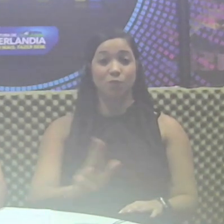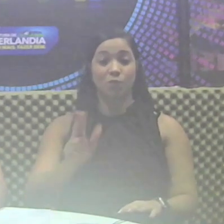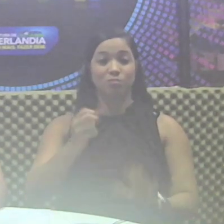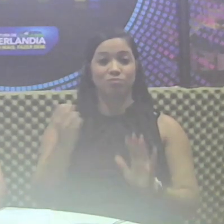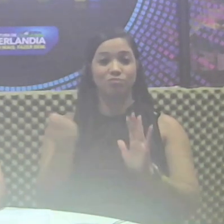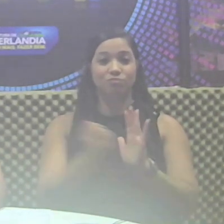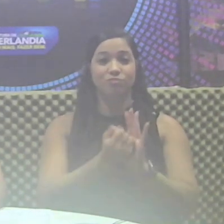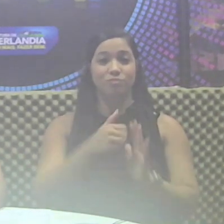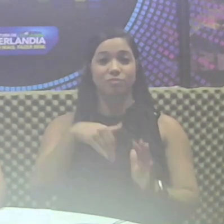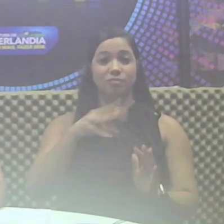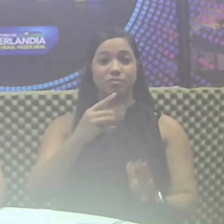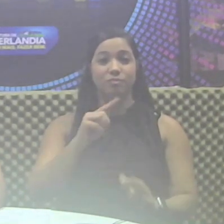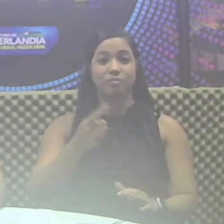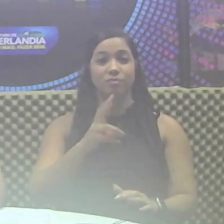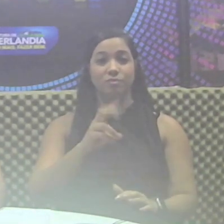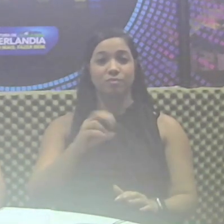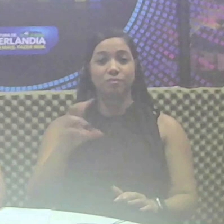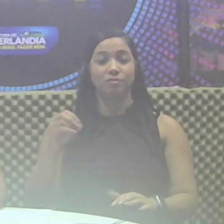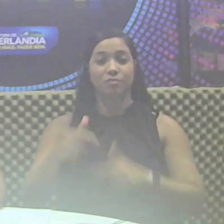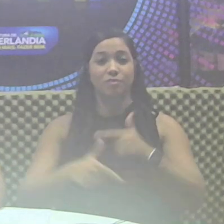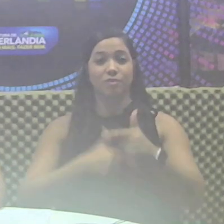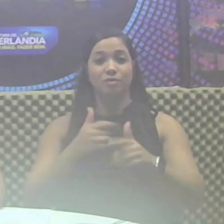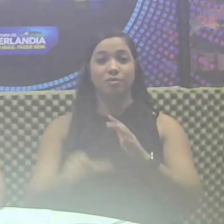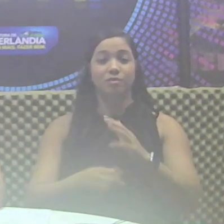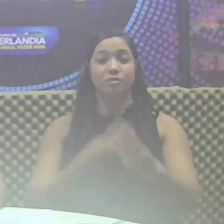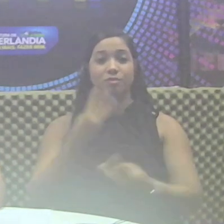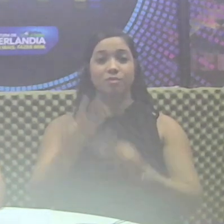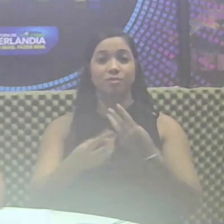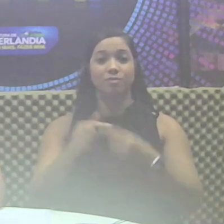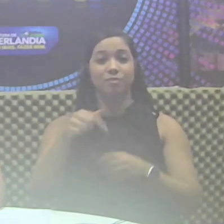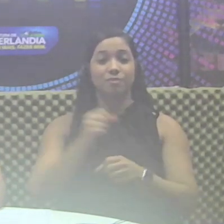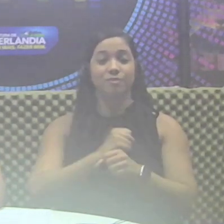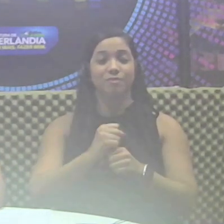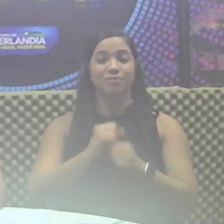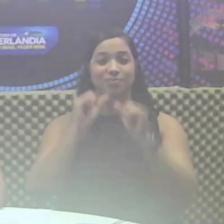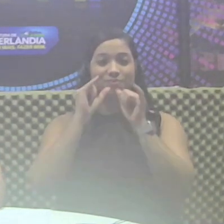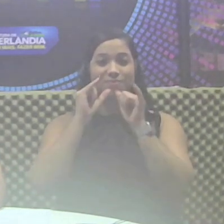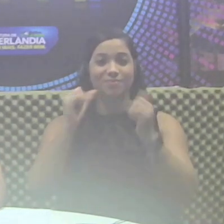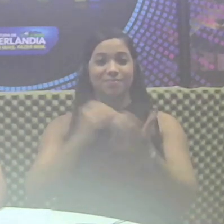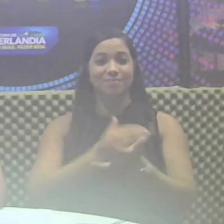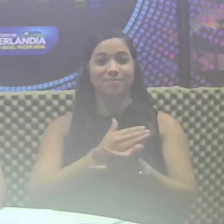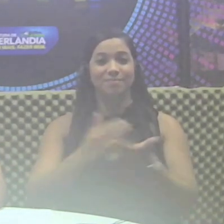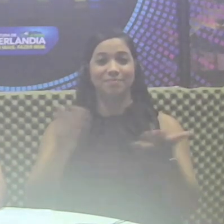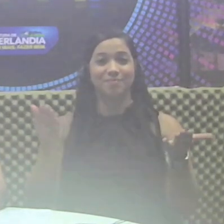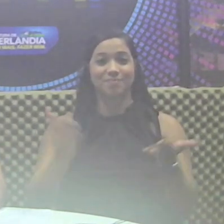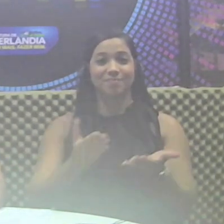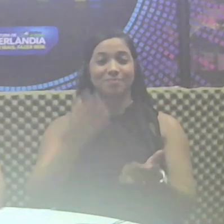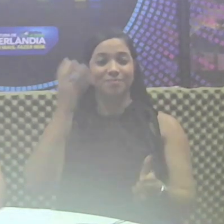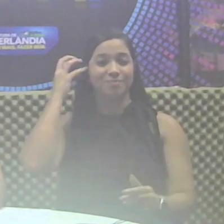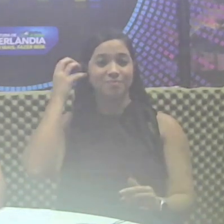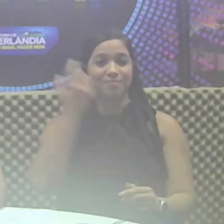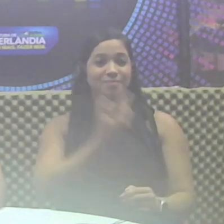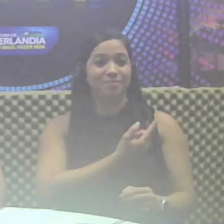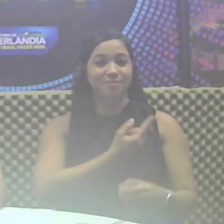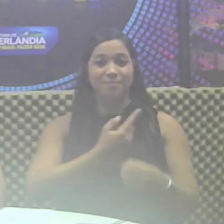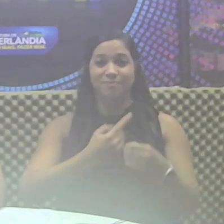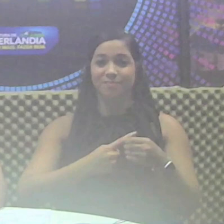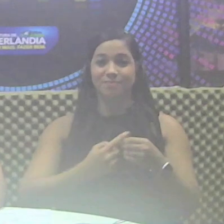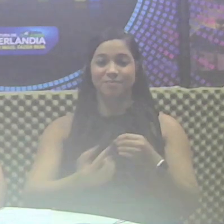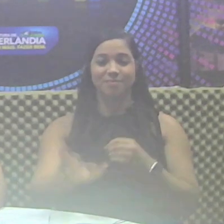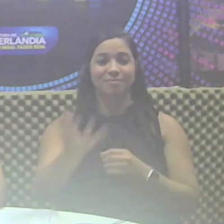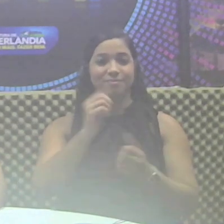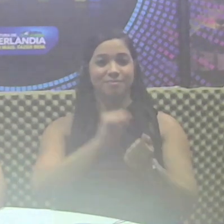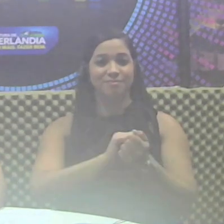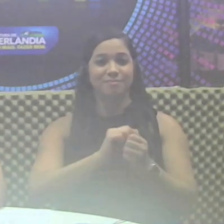mais de 3.500 empregos no primeiro trimestre deste ano. Essas e outras notícias a partir de agora na Rádio Nossa